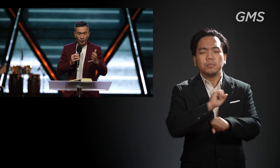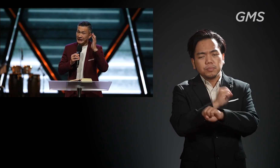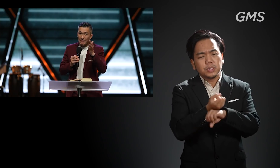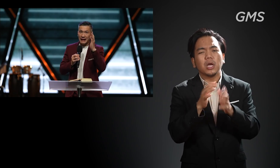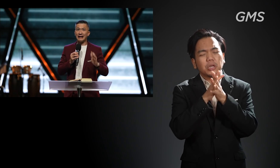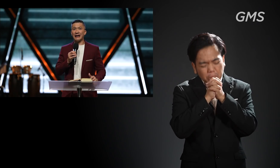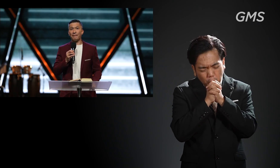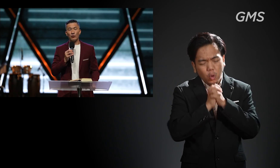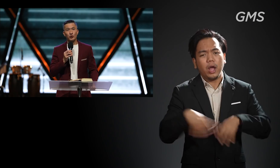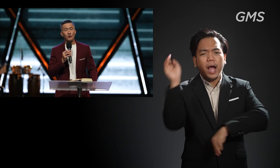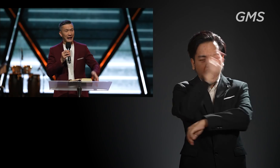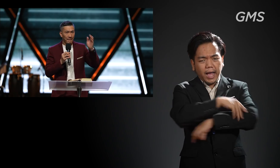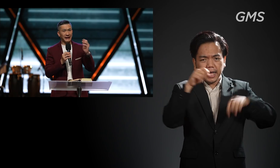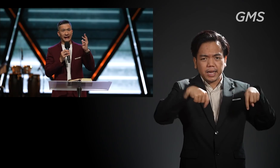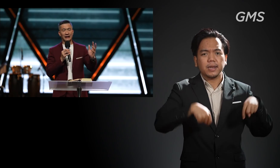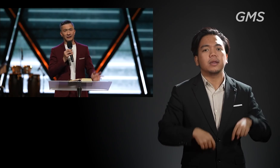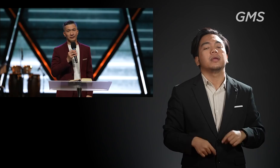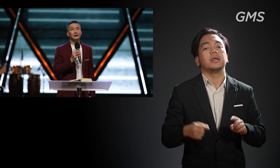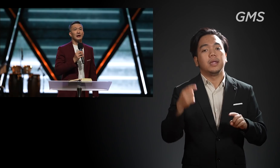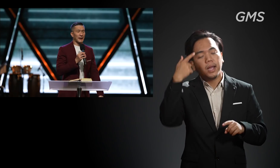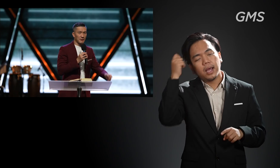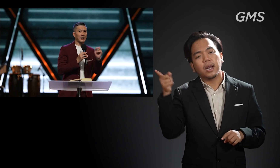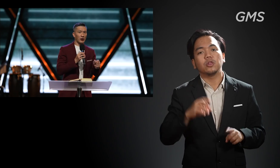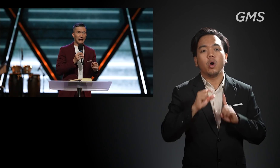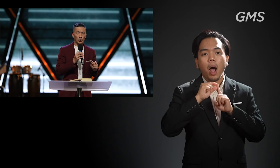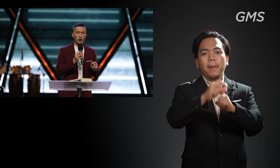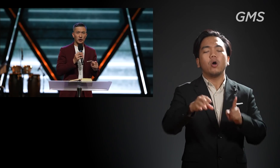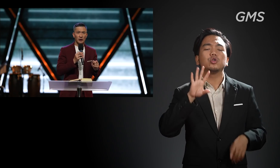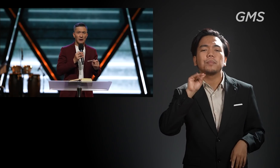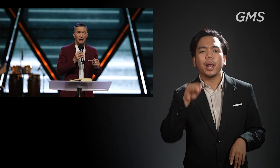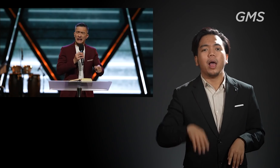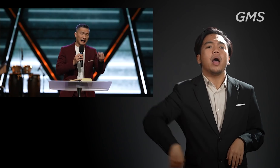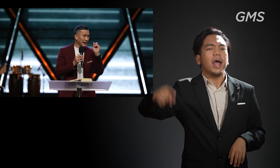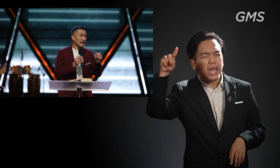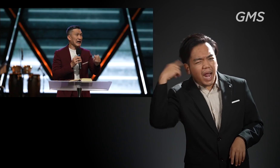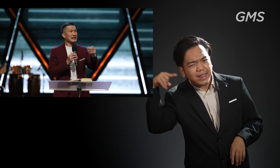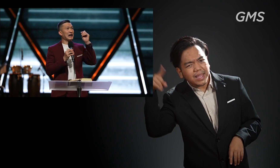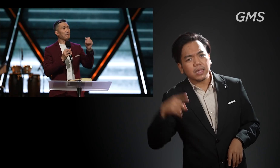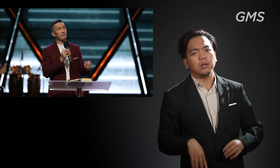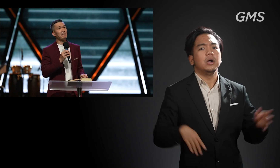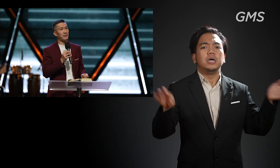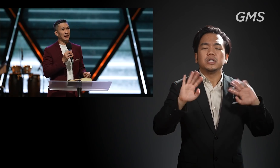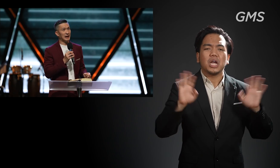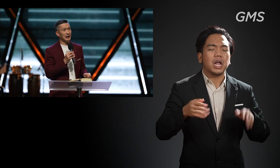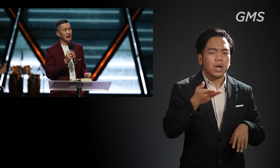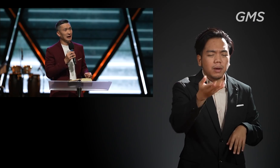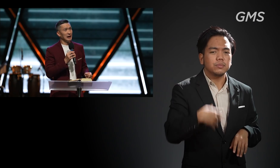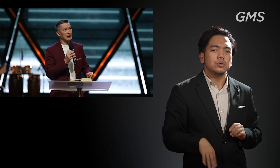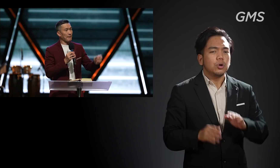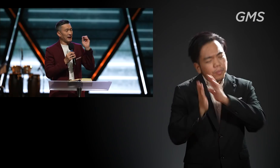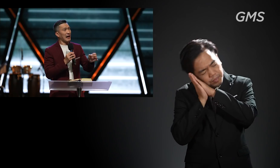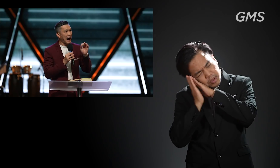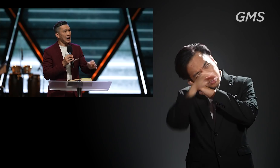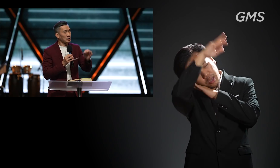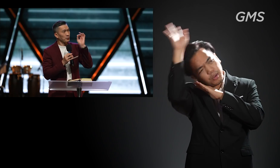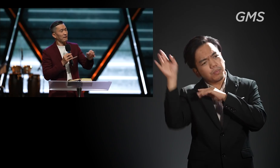Karena itu camkanlah, Paulus suruh mereka mikir kepada jemaat Korintus. Jangan kita asal-asalan bermimpi.